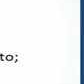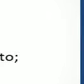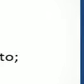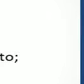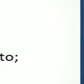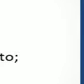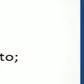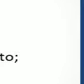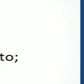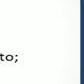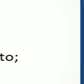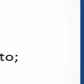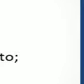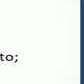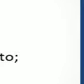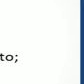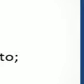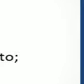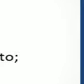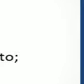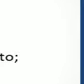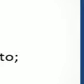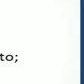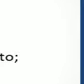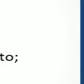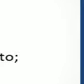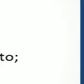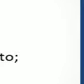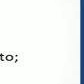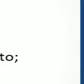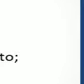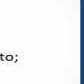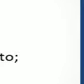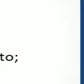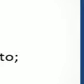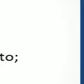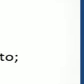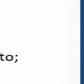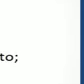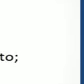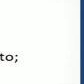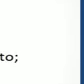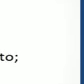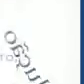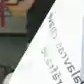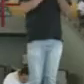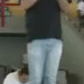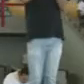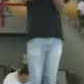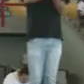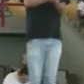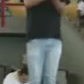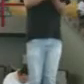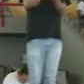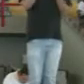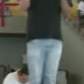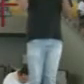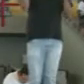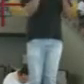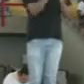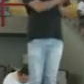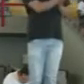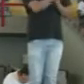Imigração, Brasil, século XXI. Essas palavras podem compor minha introdução. Se essas palavras